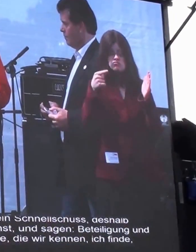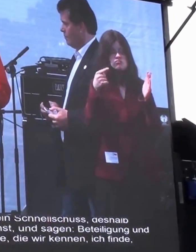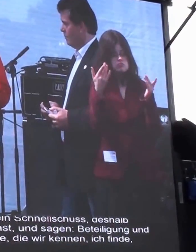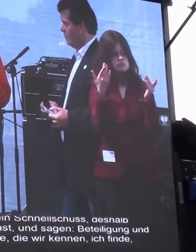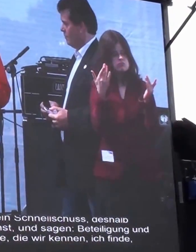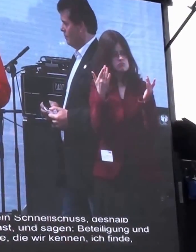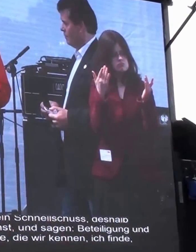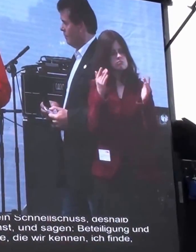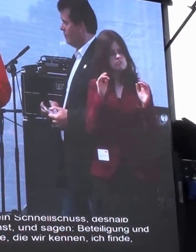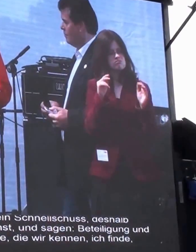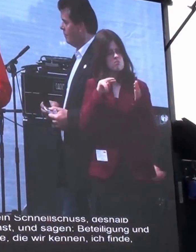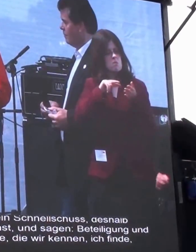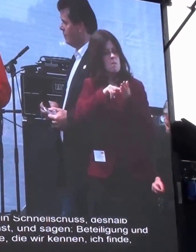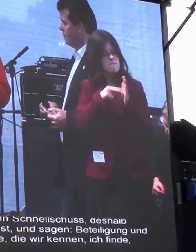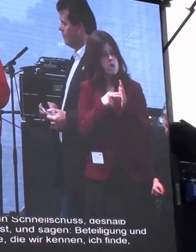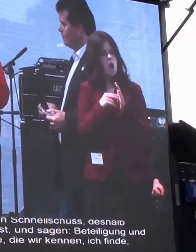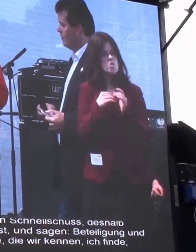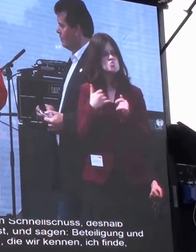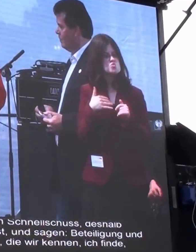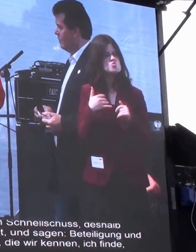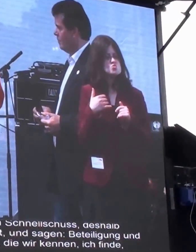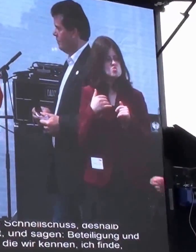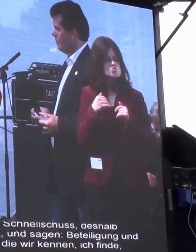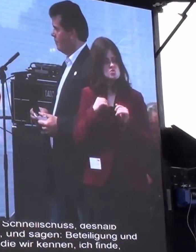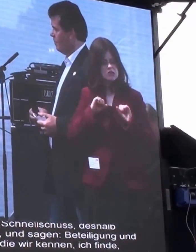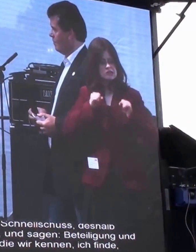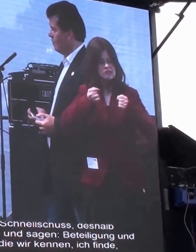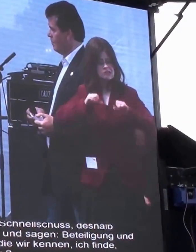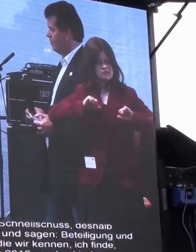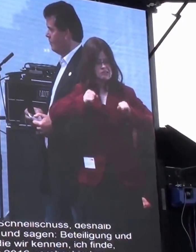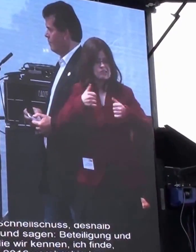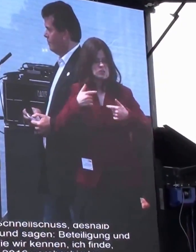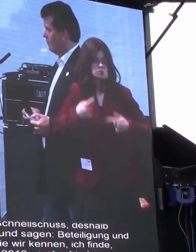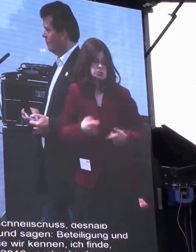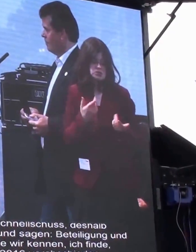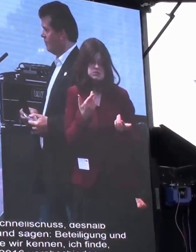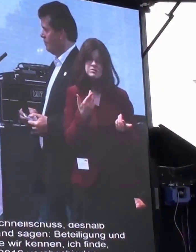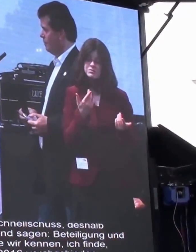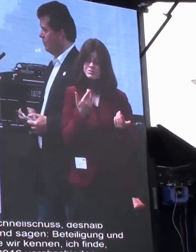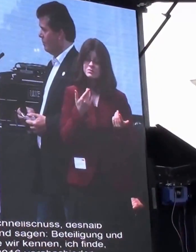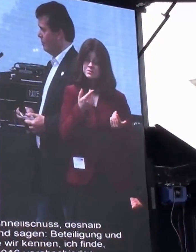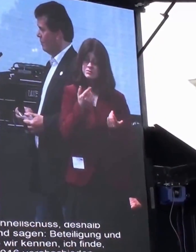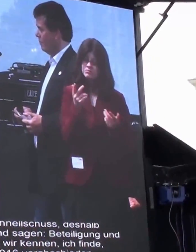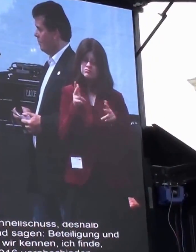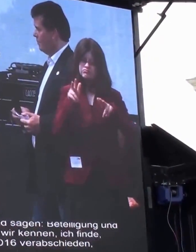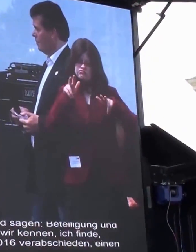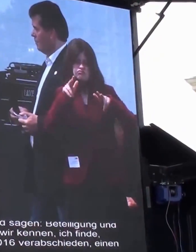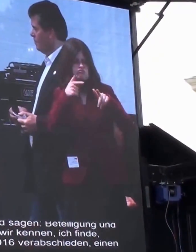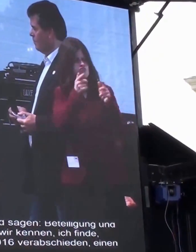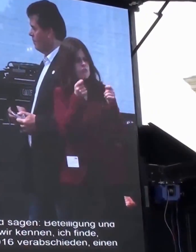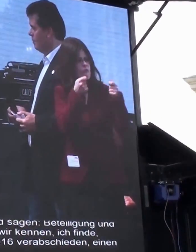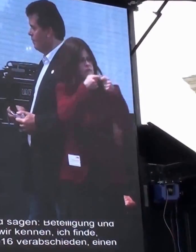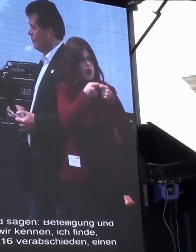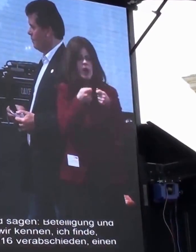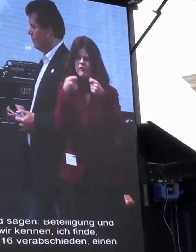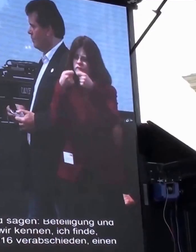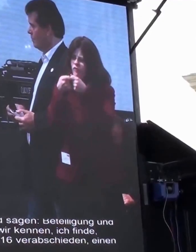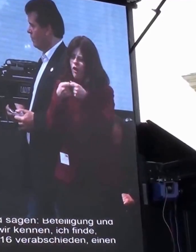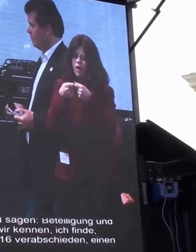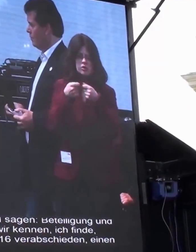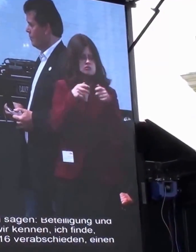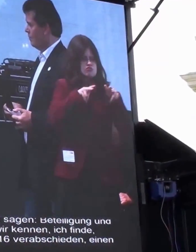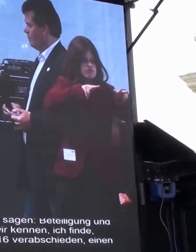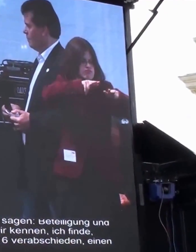einen ambitionierten Weg vor uns haben. Denn wir wissen, auch Sie wissen, dass die organisiert sind in vielen, vielen Vereinen und